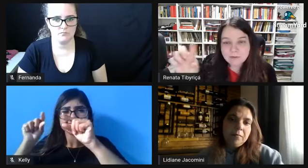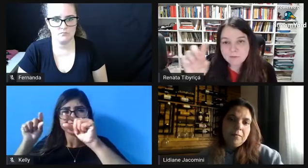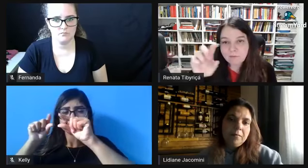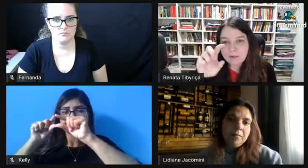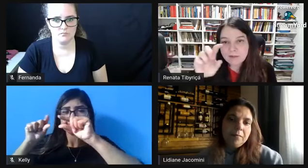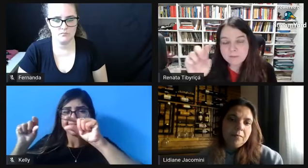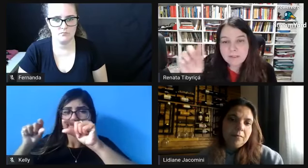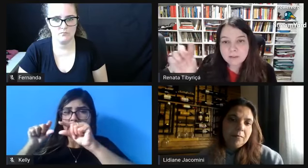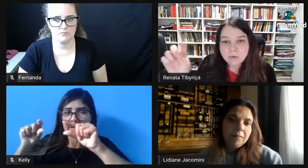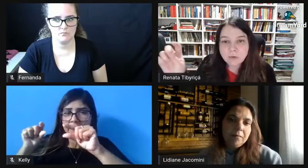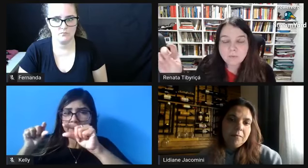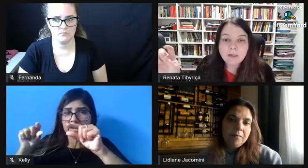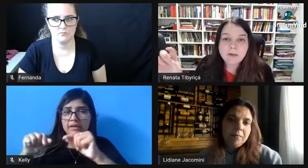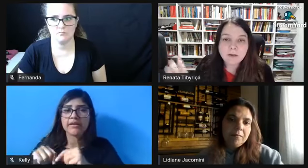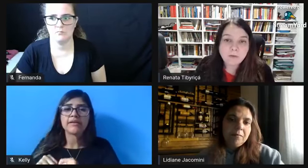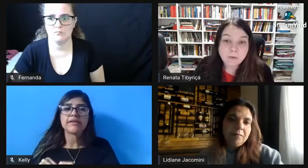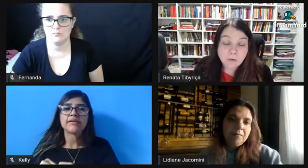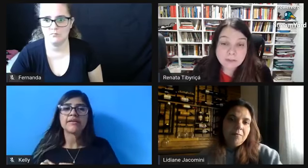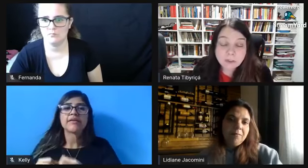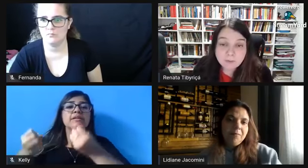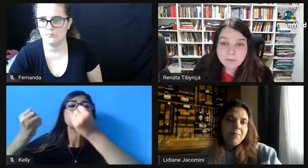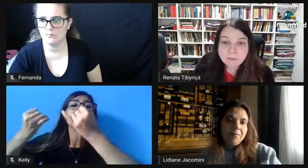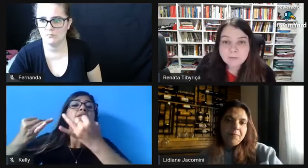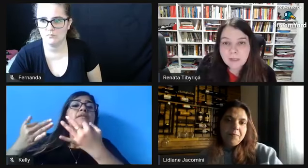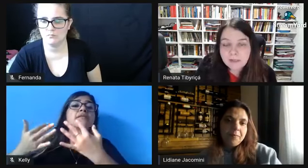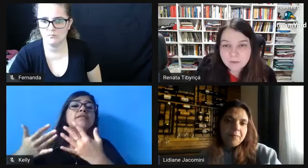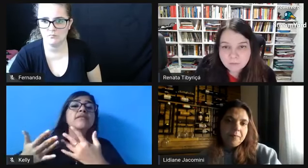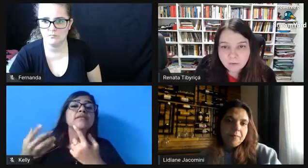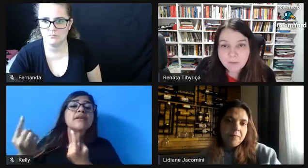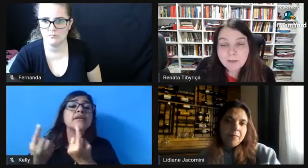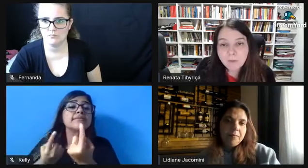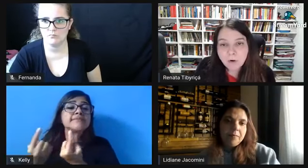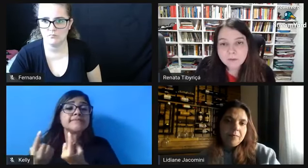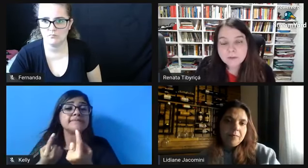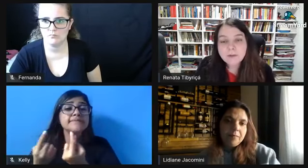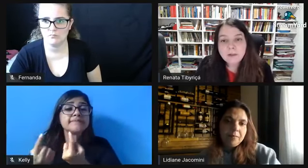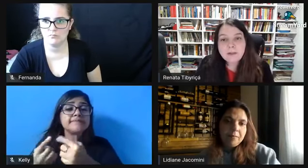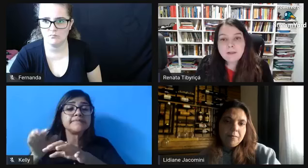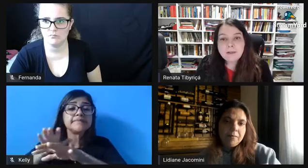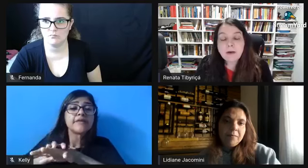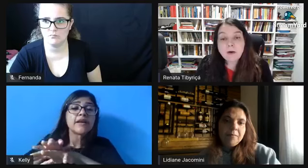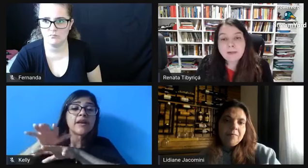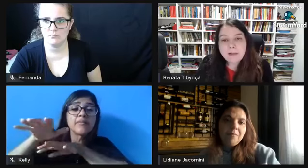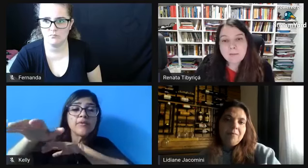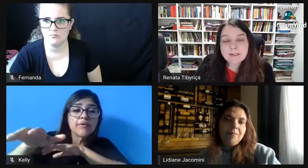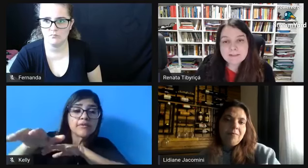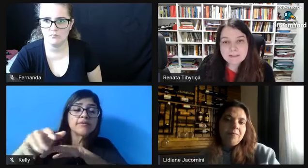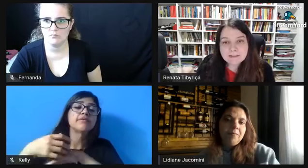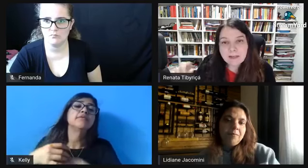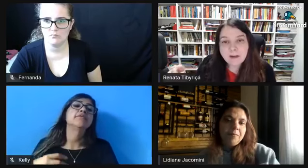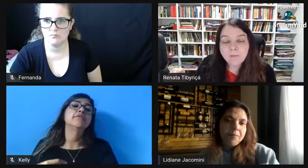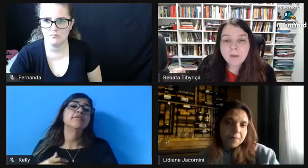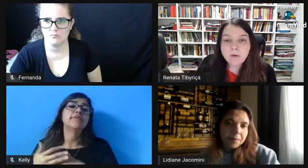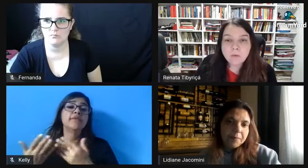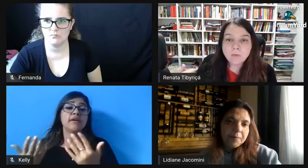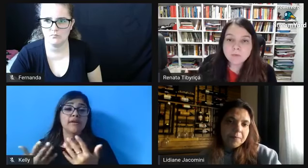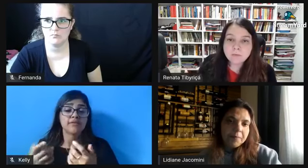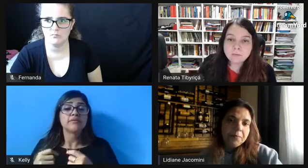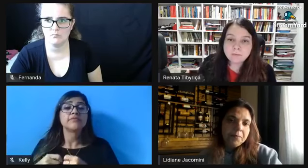parte explicando sobre que o atendimento está em forma remota, e agora dá para